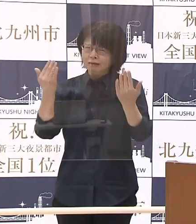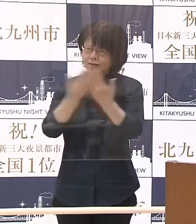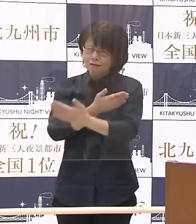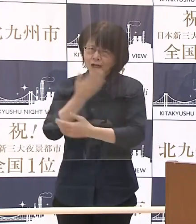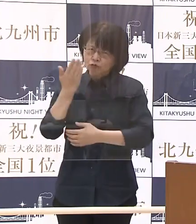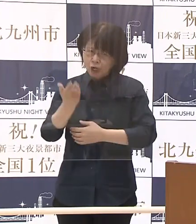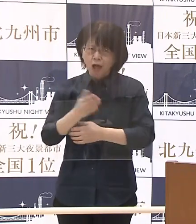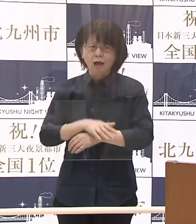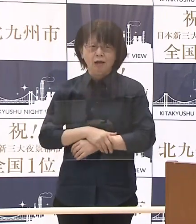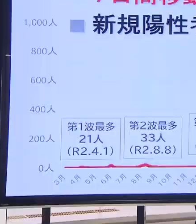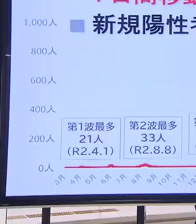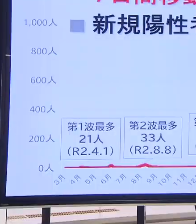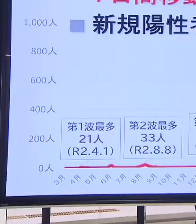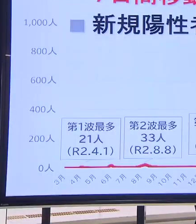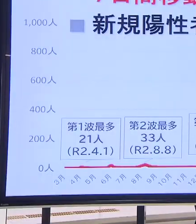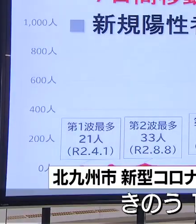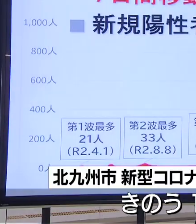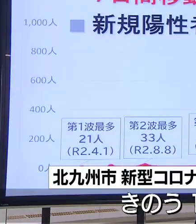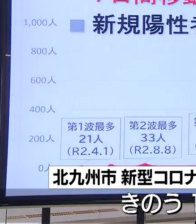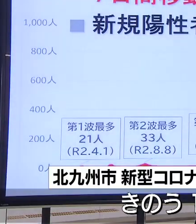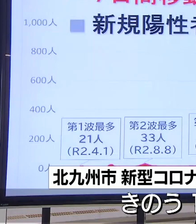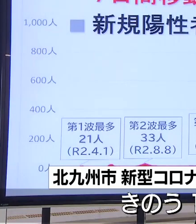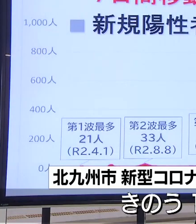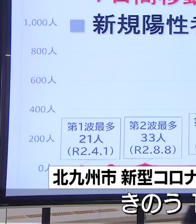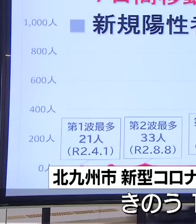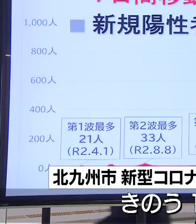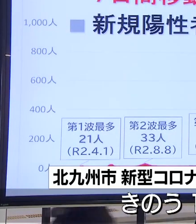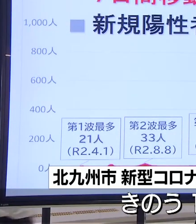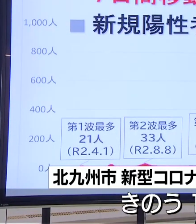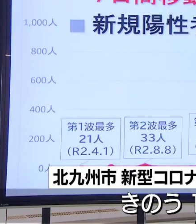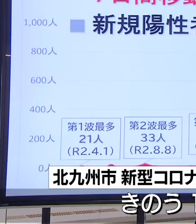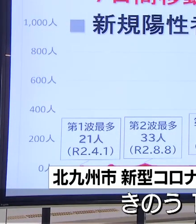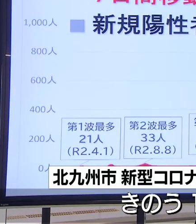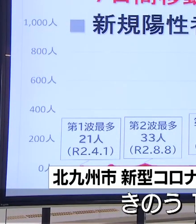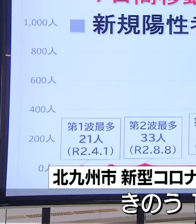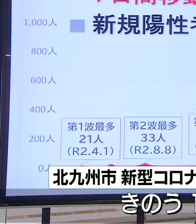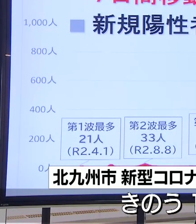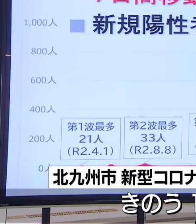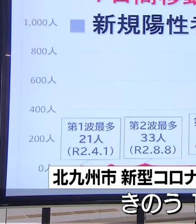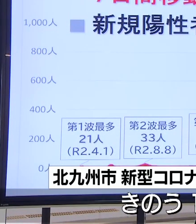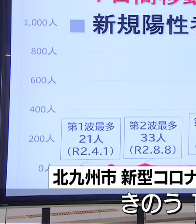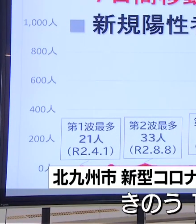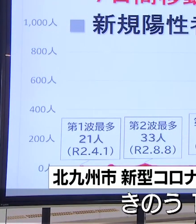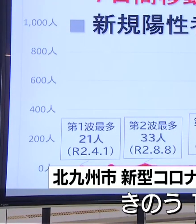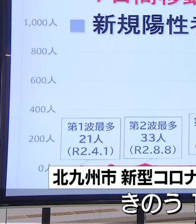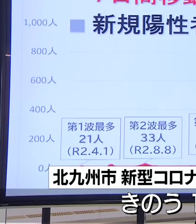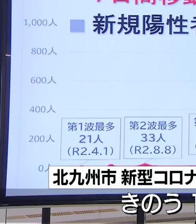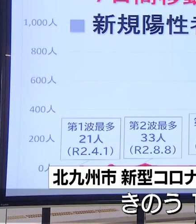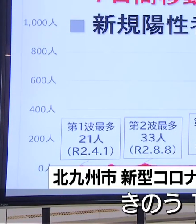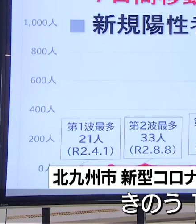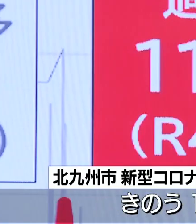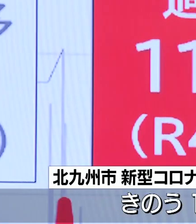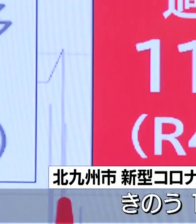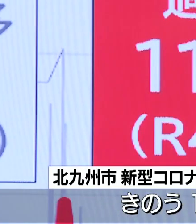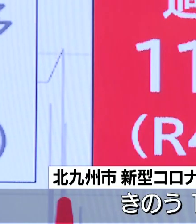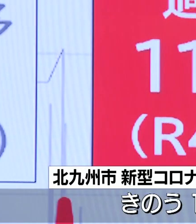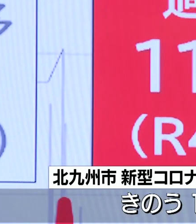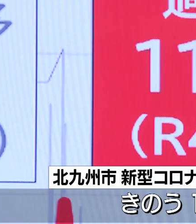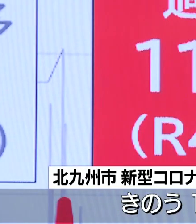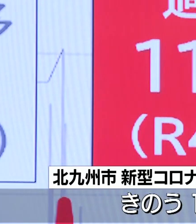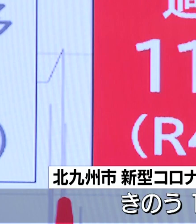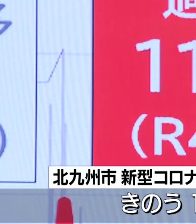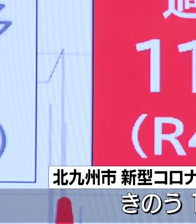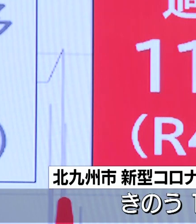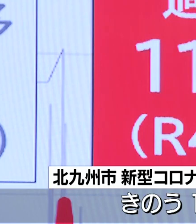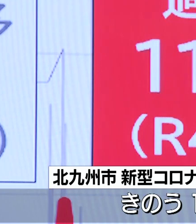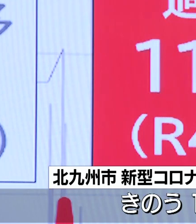ます昨日北九州市では新型コロナの新規感染者数が1128人確認